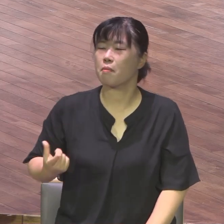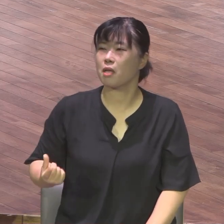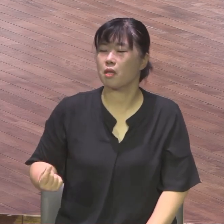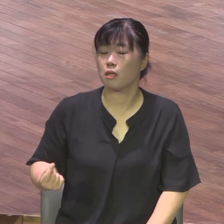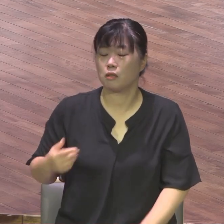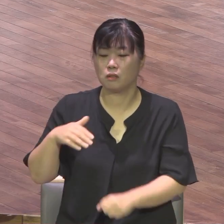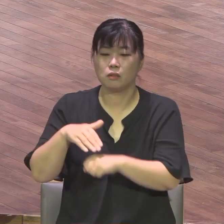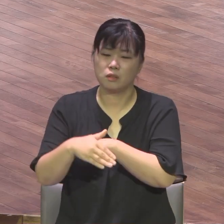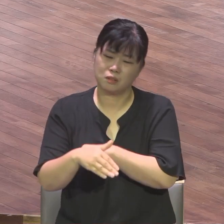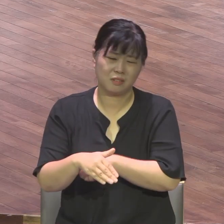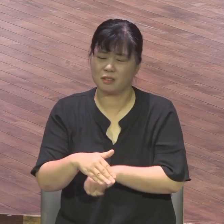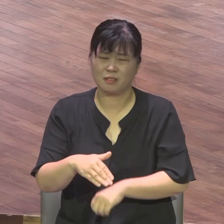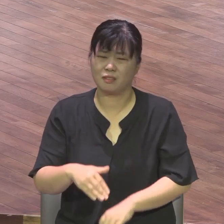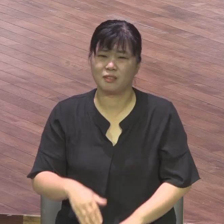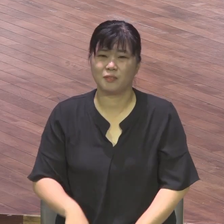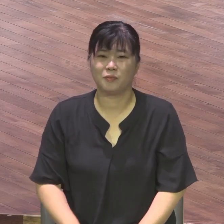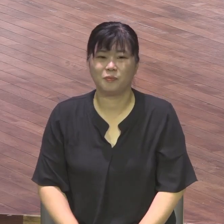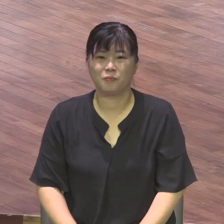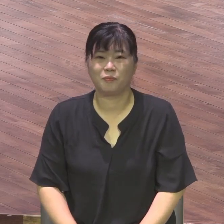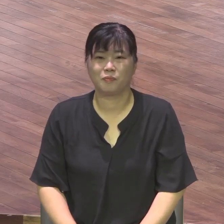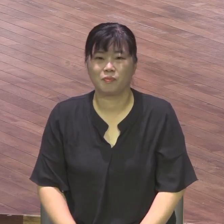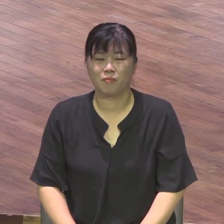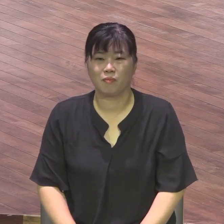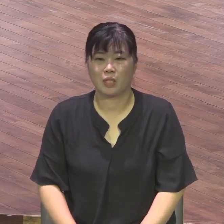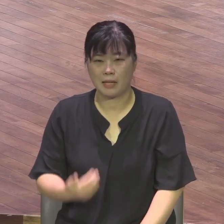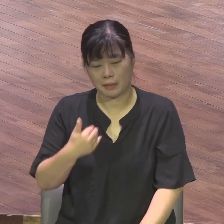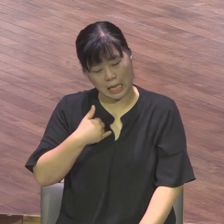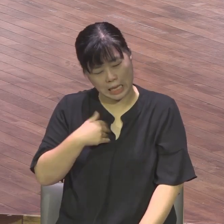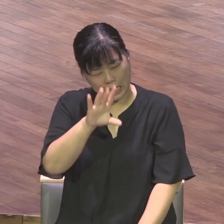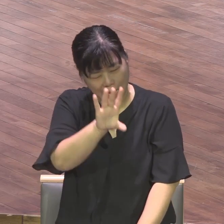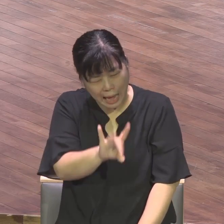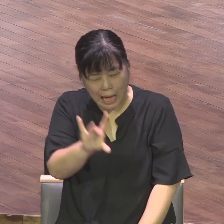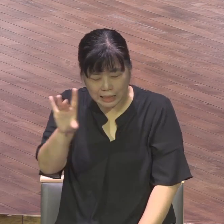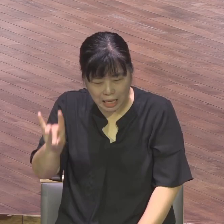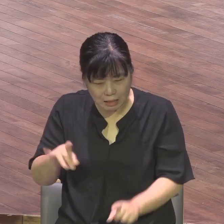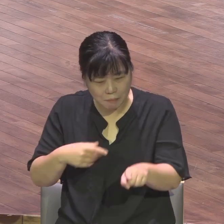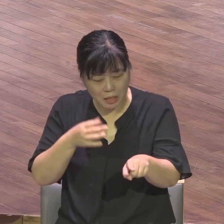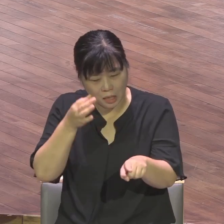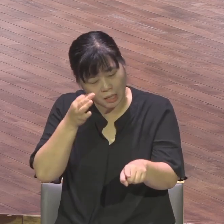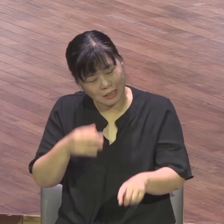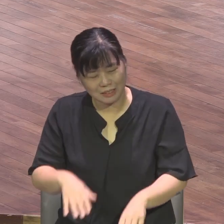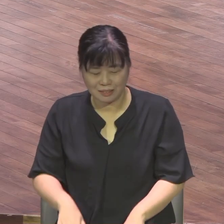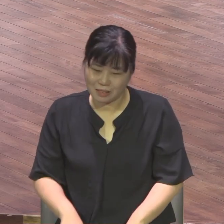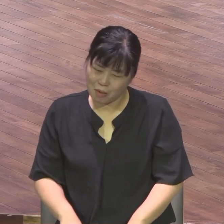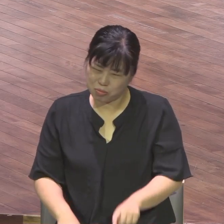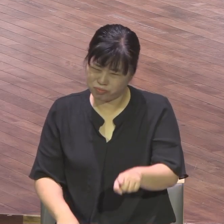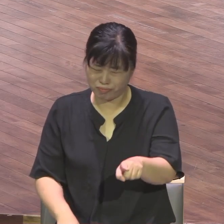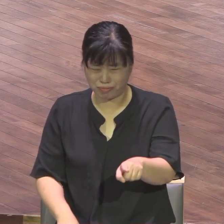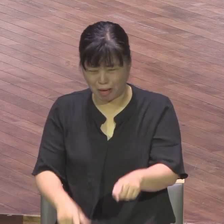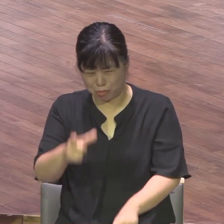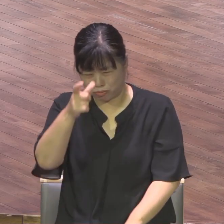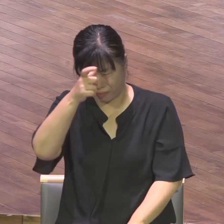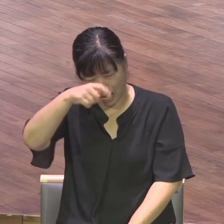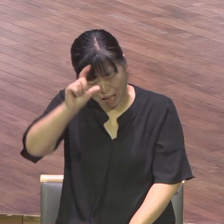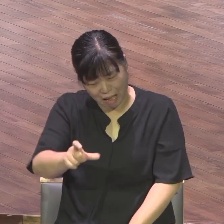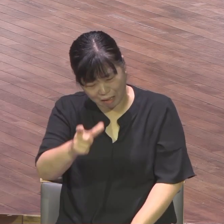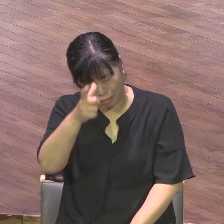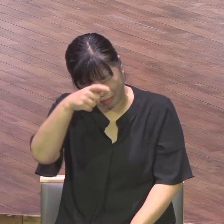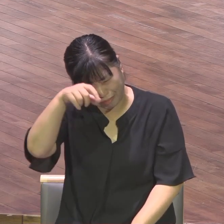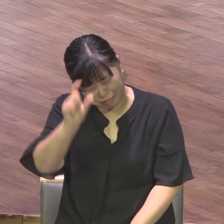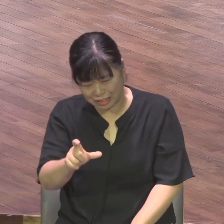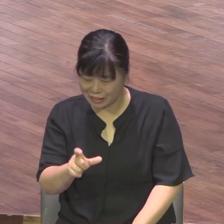조금 그러네. 어떻게 말로 다 표현을 못 하겠다. 조금 그러네. 결국은 망하더라고. 그거 신기해요.